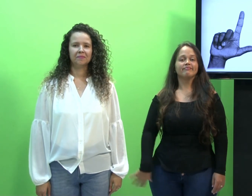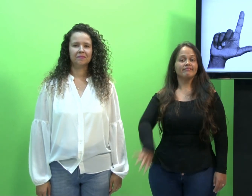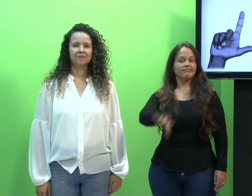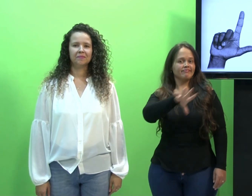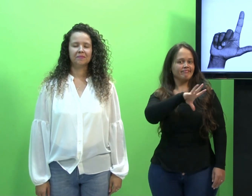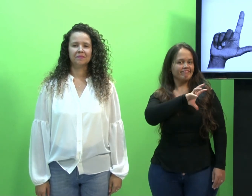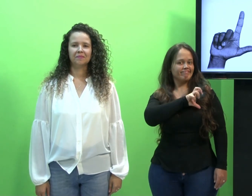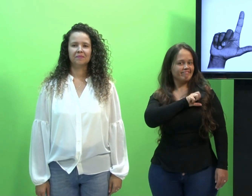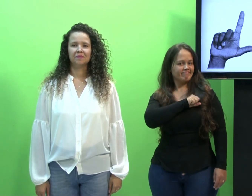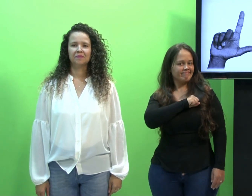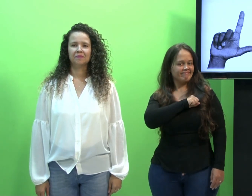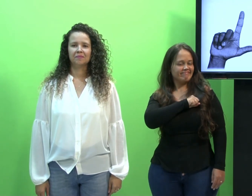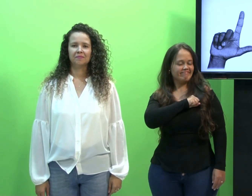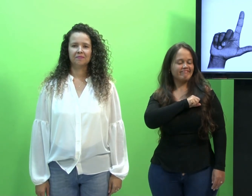amar,